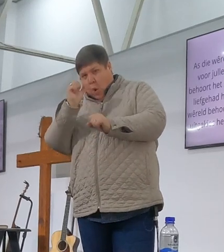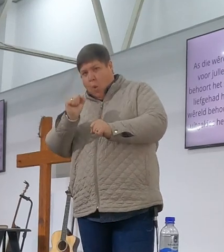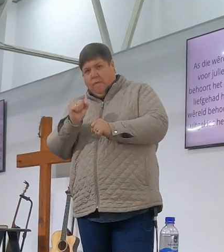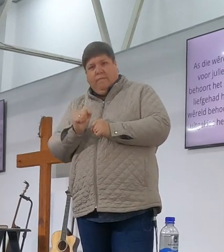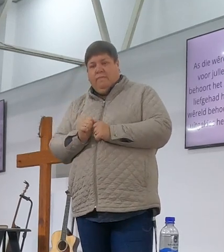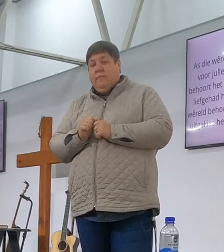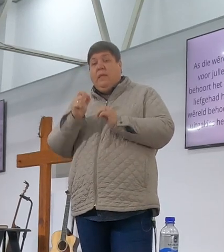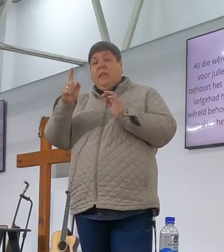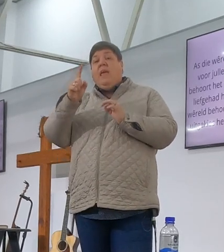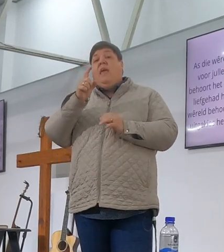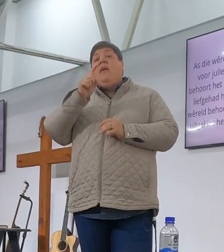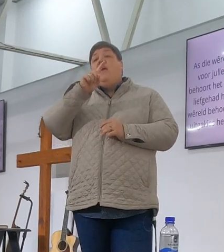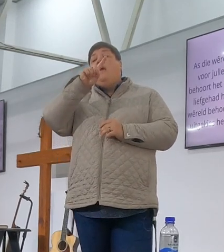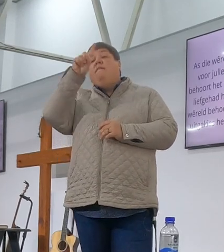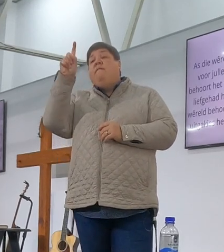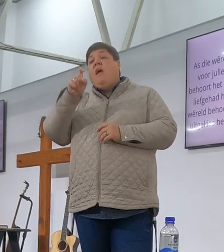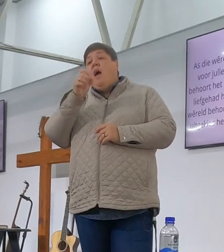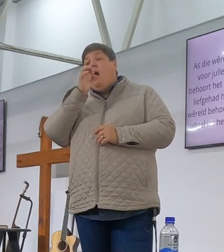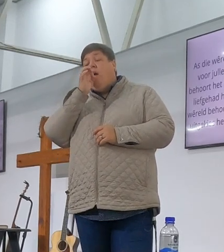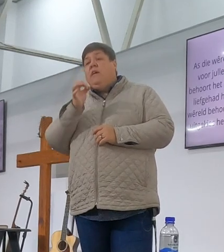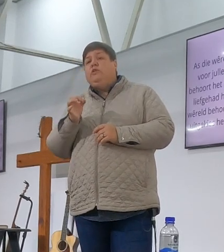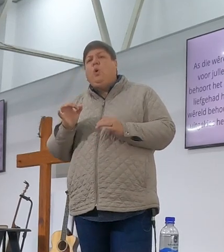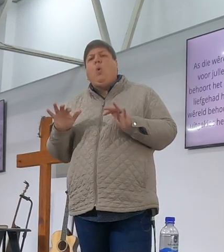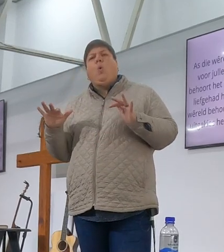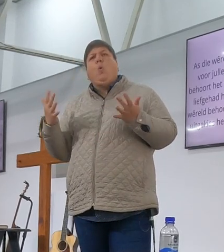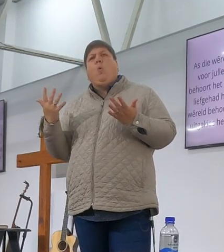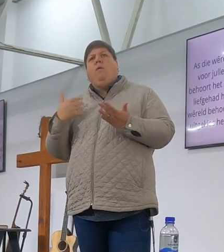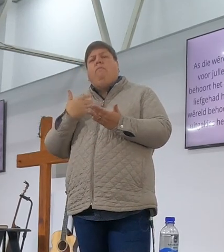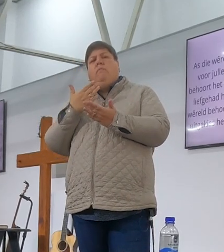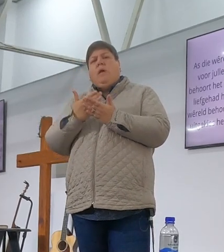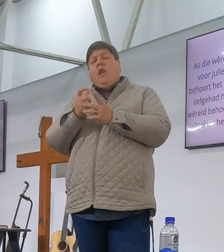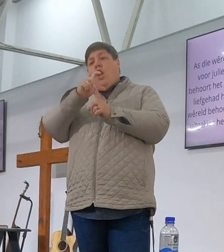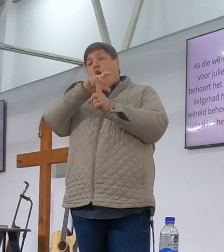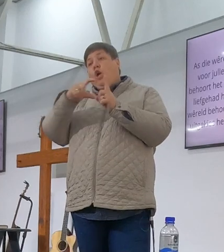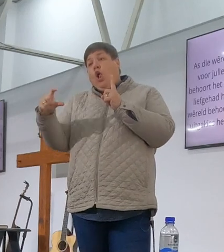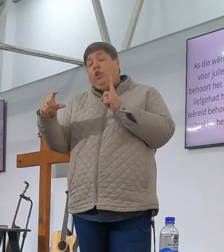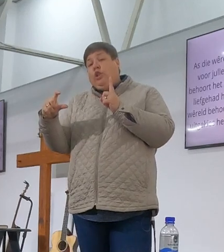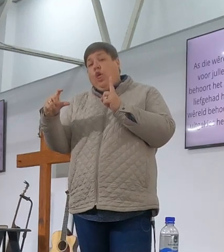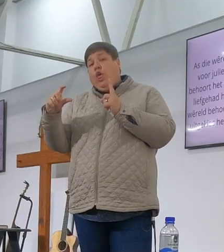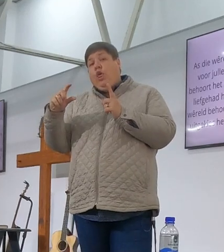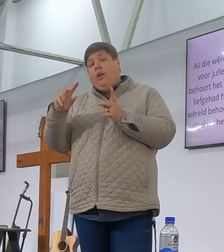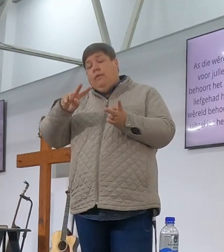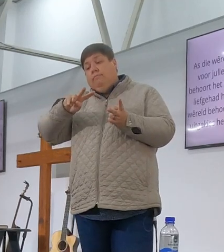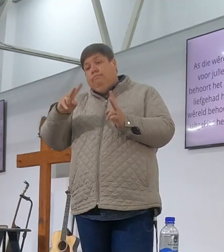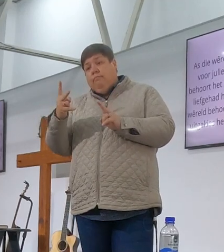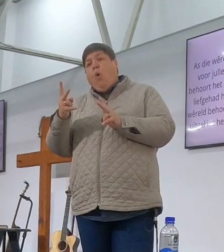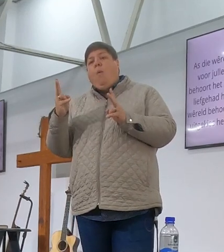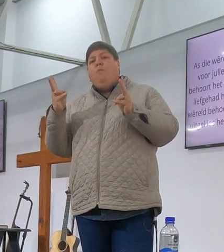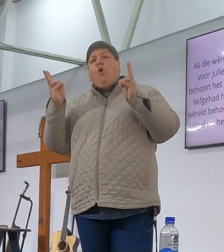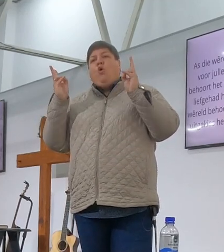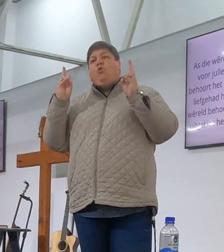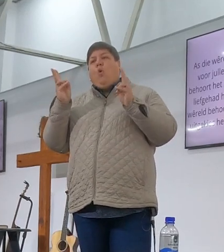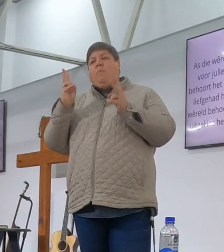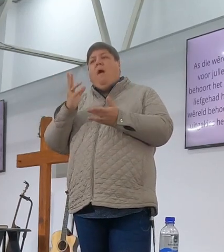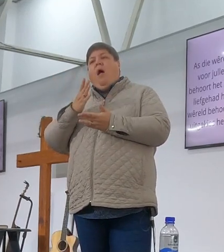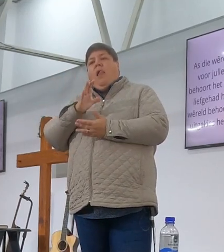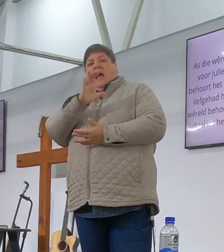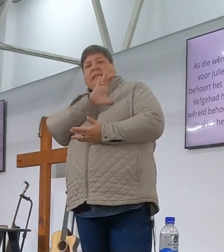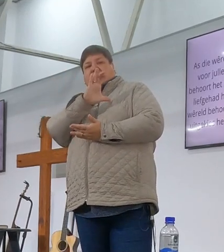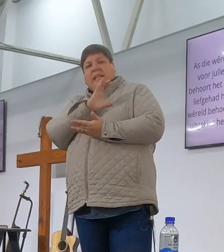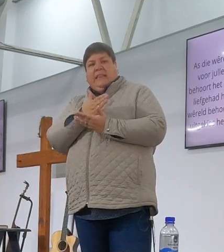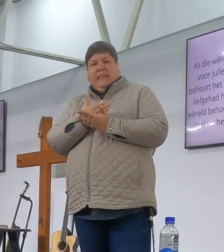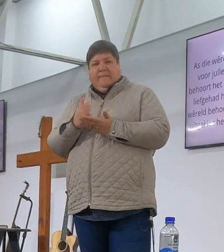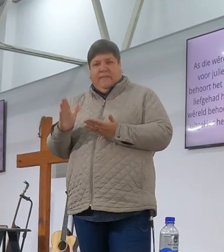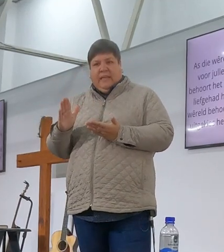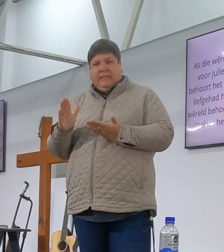need to answer isn't, how do we create a culture where it is more normal to be a Christian?